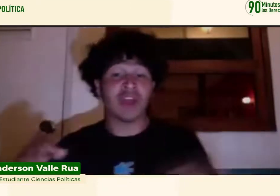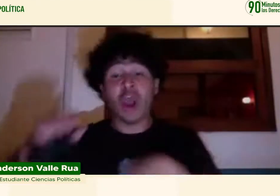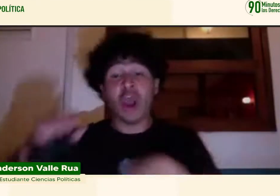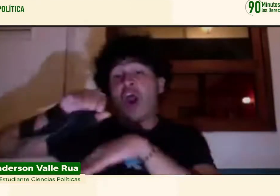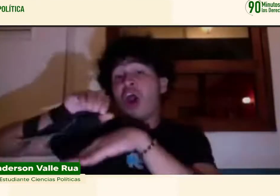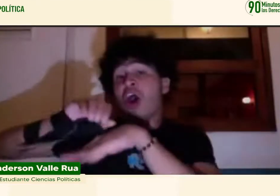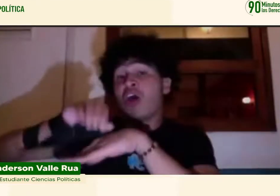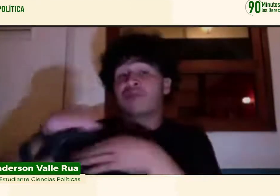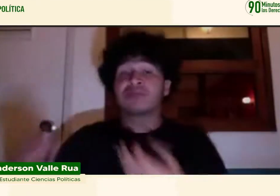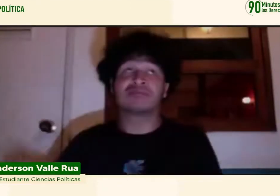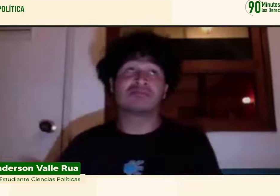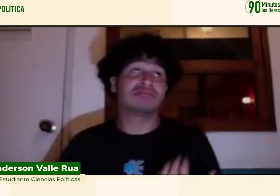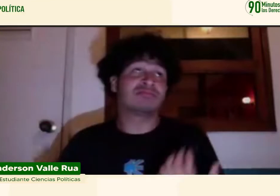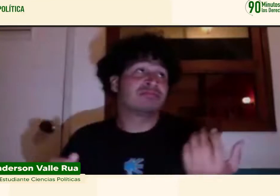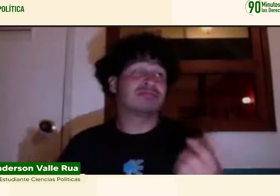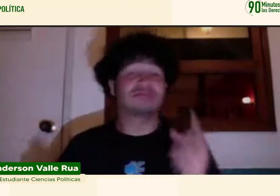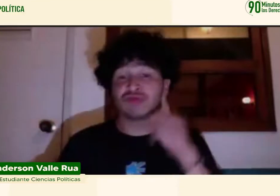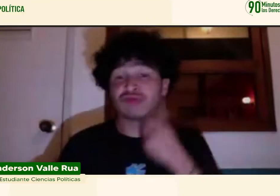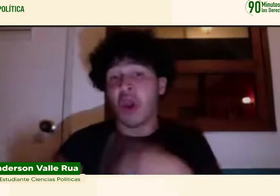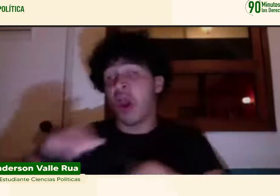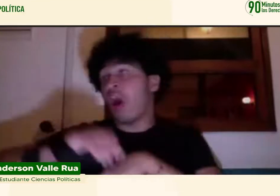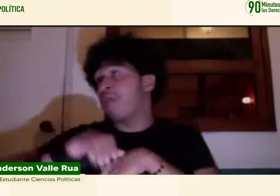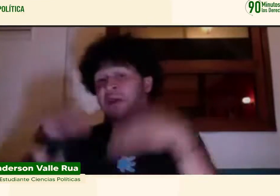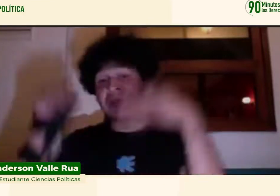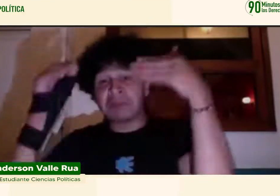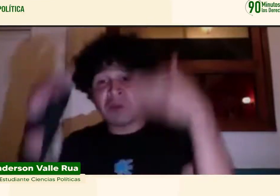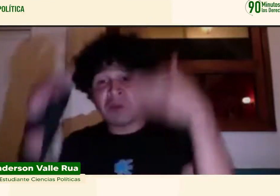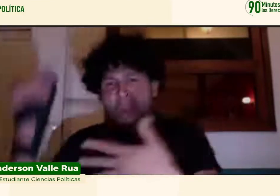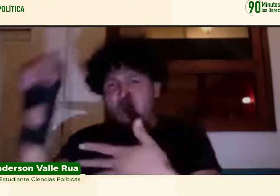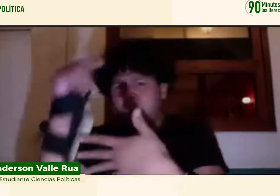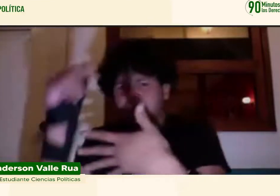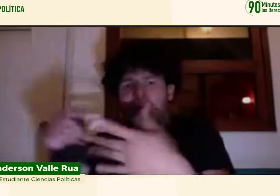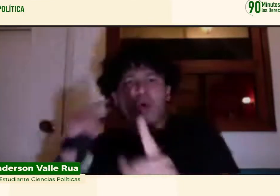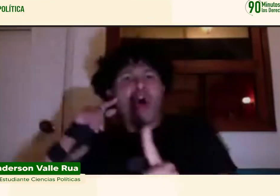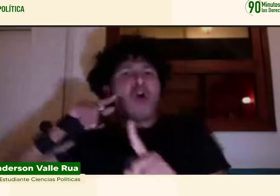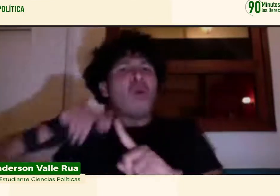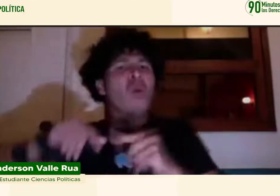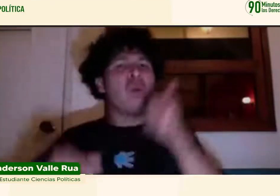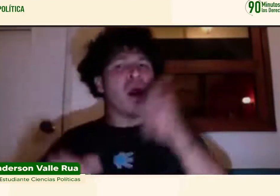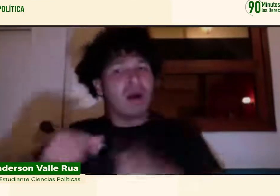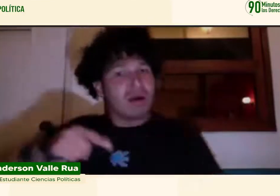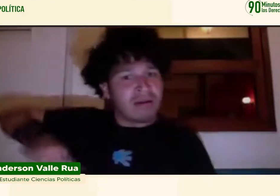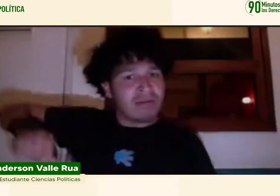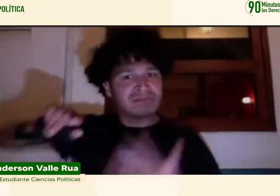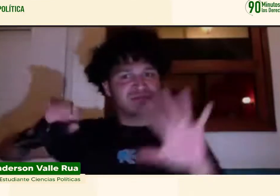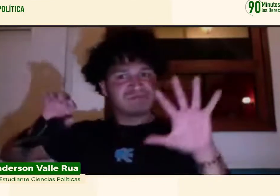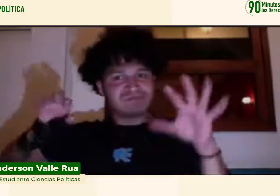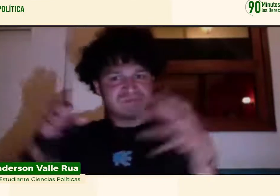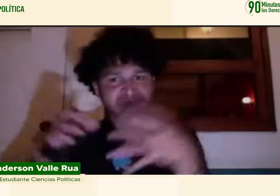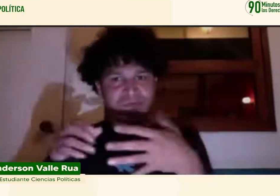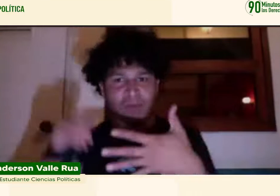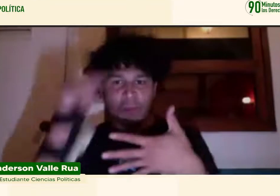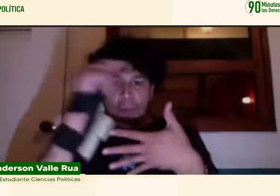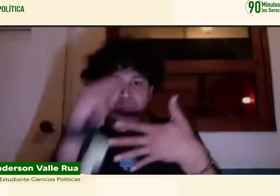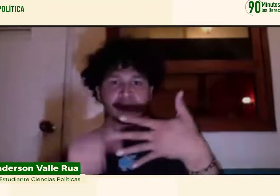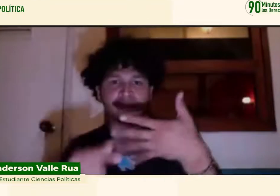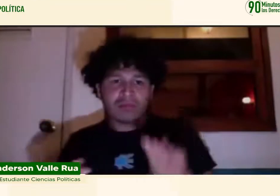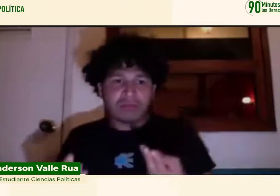muchos afines en cuanto al sector salud en cuanto al sector social en cuanto al sector de diferentes diversas orientaciones sexuales